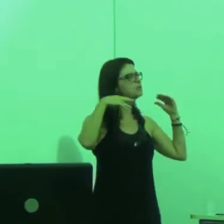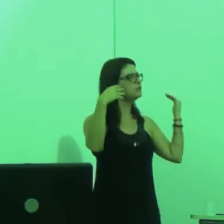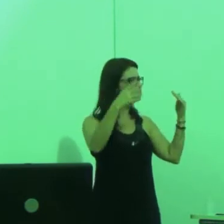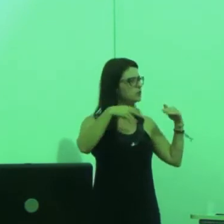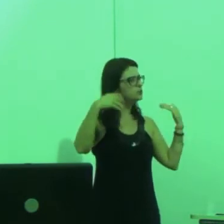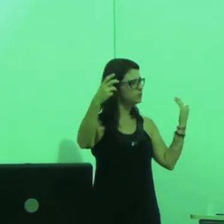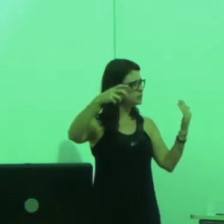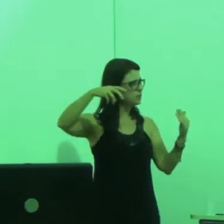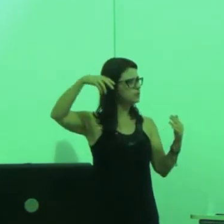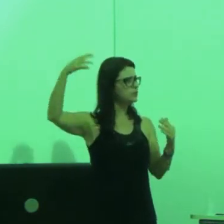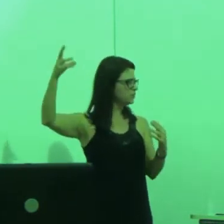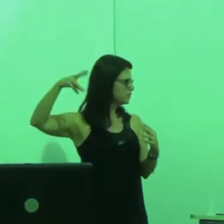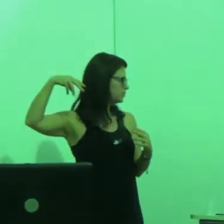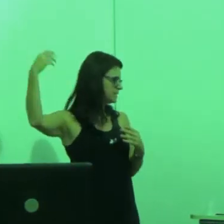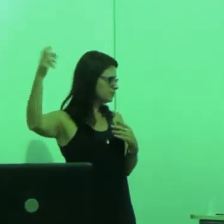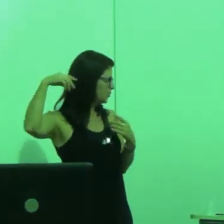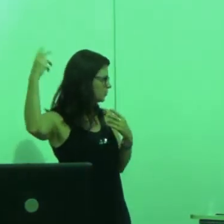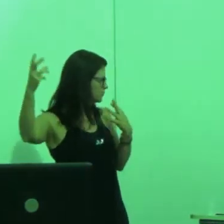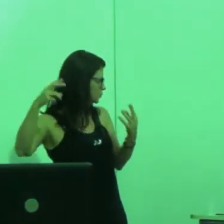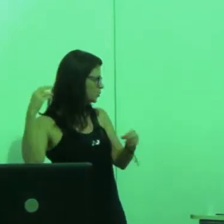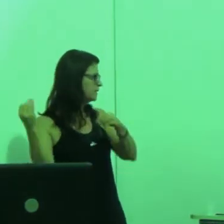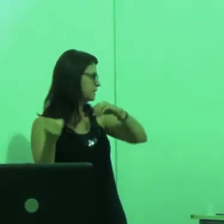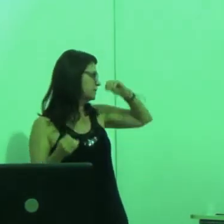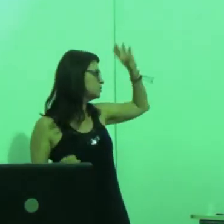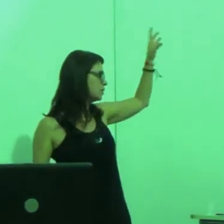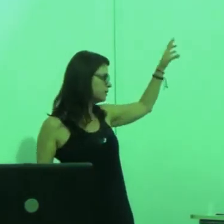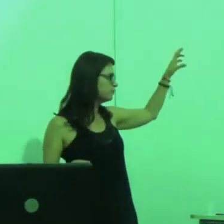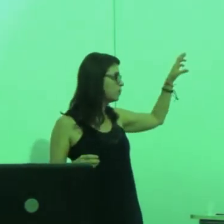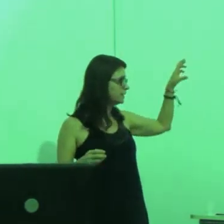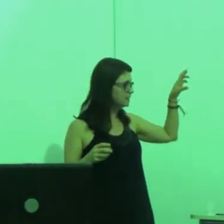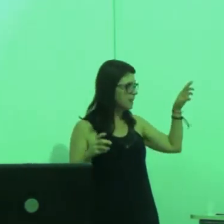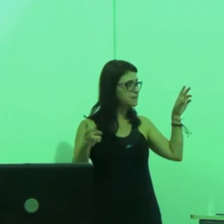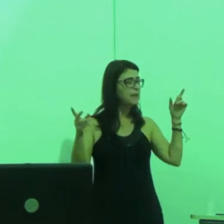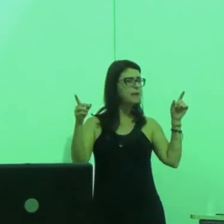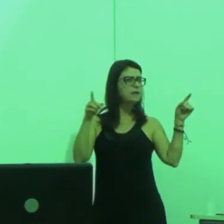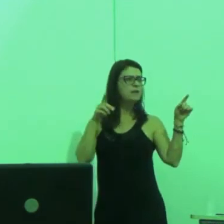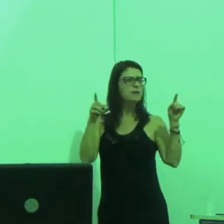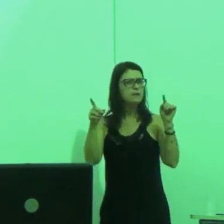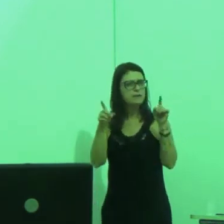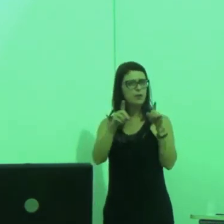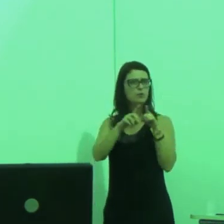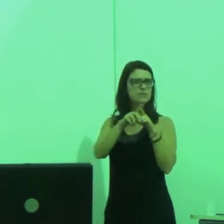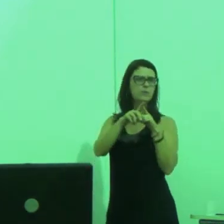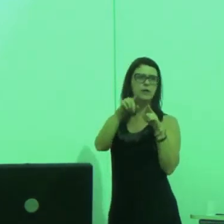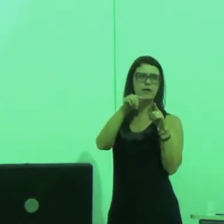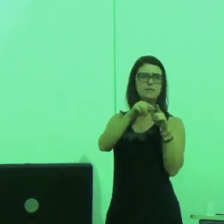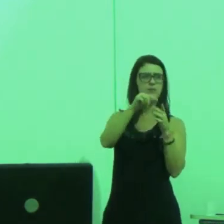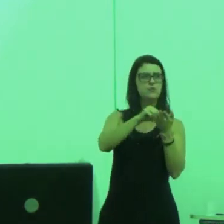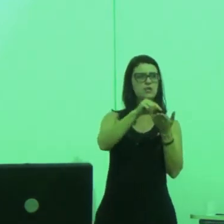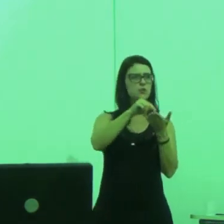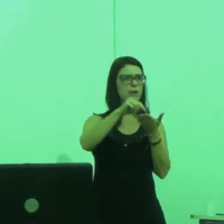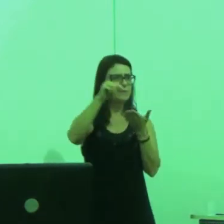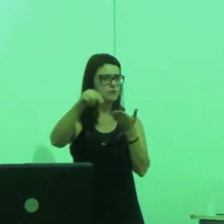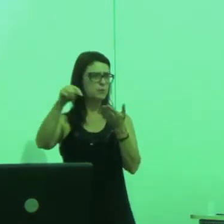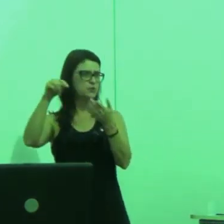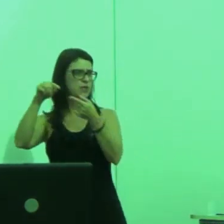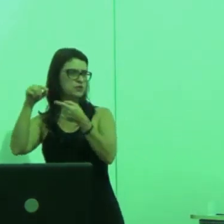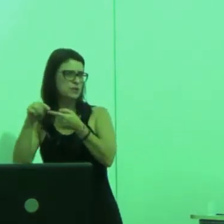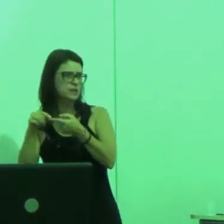escreveu durante muitos anos, aquilo depois ela ficou um pouco mudou e aquela história ficou para trás. E eu mostrei, olha, essa personagem não é a mesma personagem aqui,